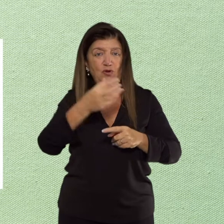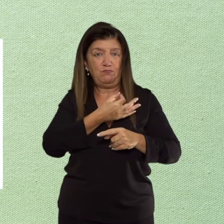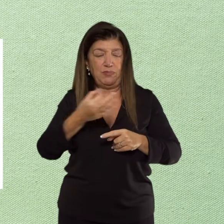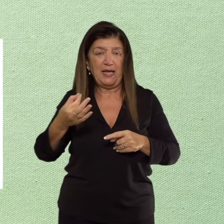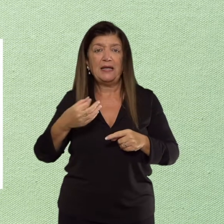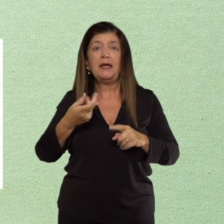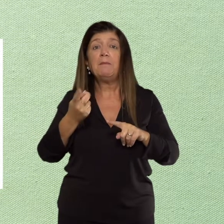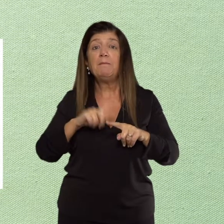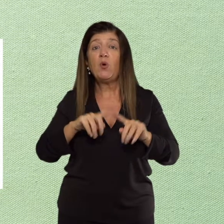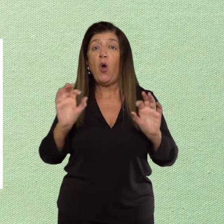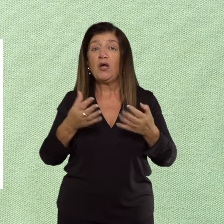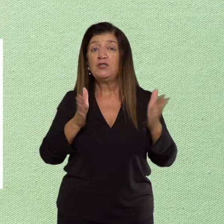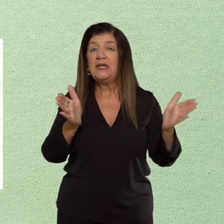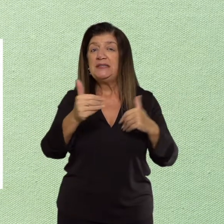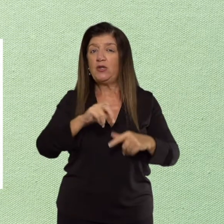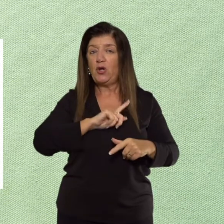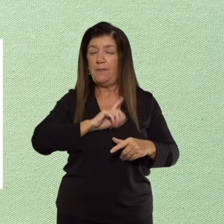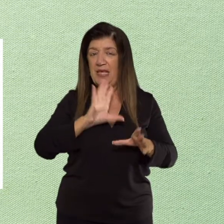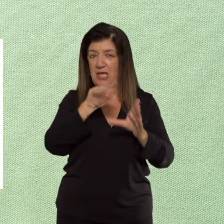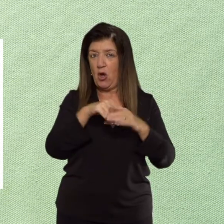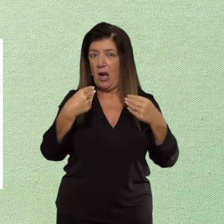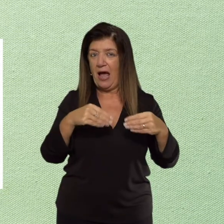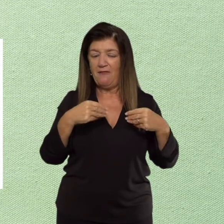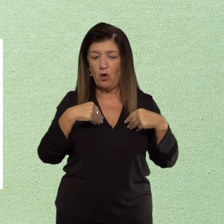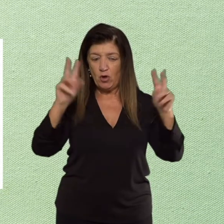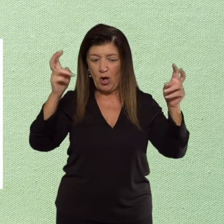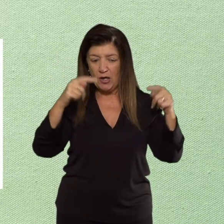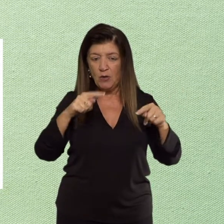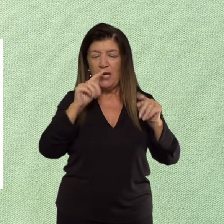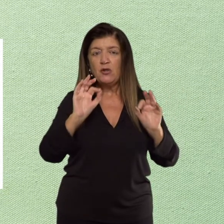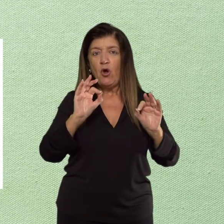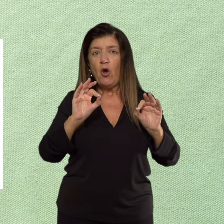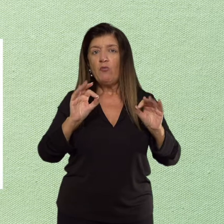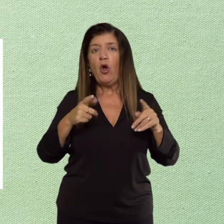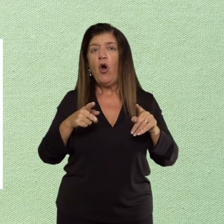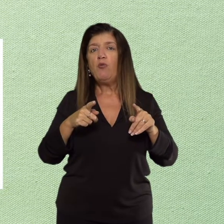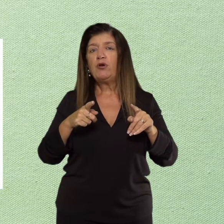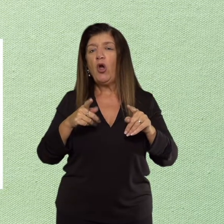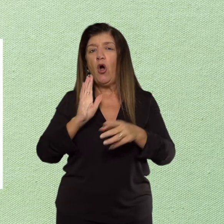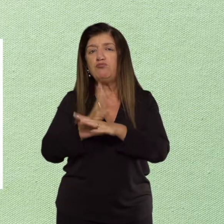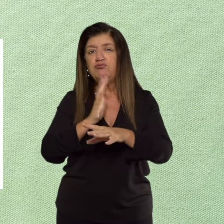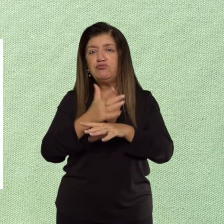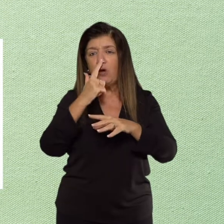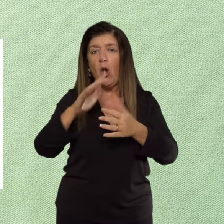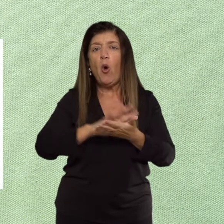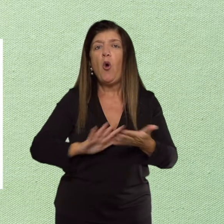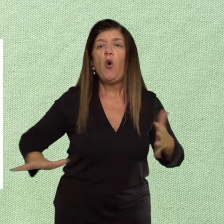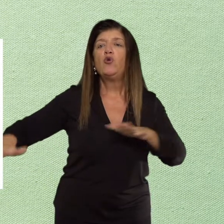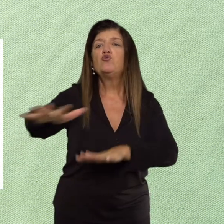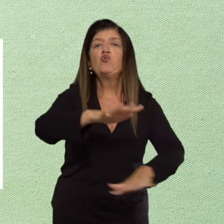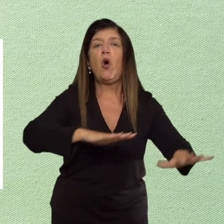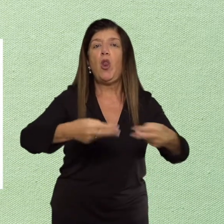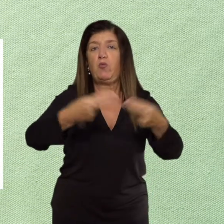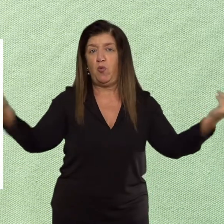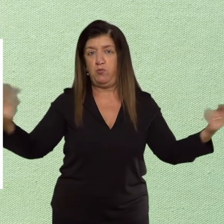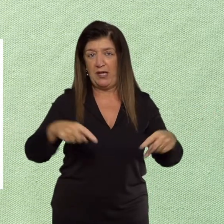parte, per la stragrande maggioranza, sugli abbattimenti. Infatti. Su suolo pubblico, sì, anche perché